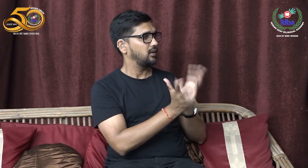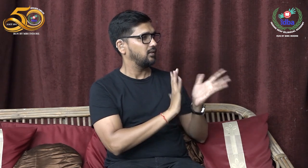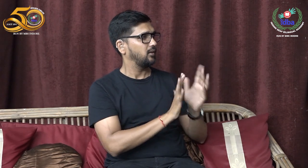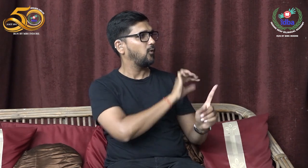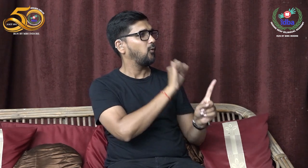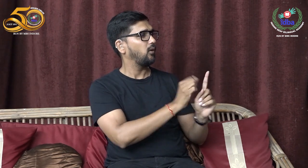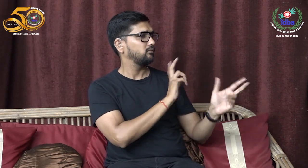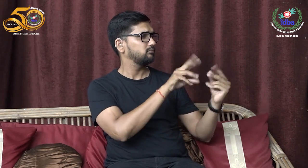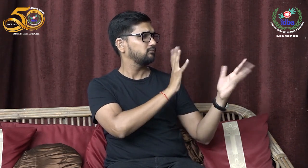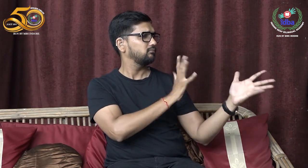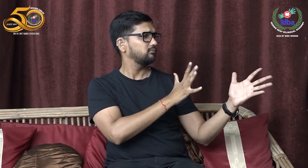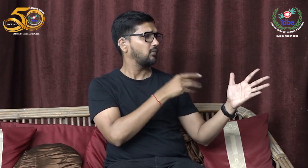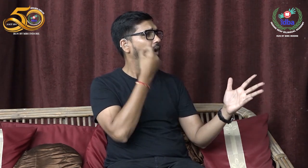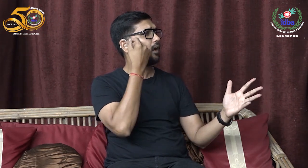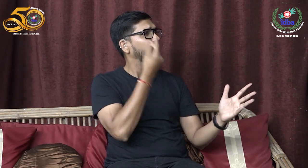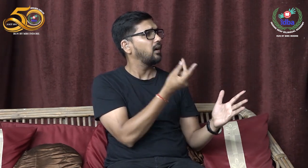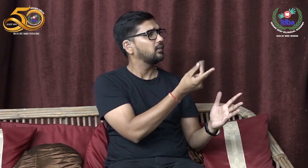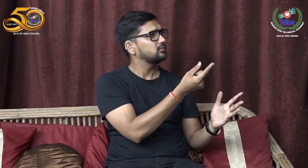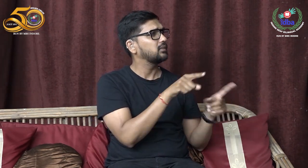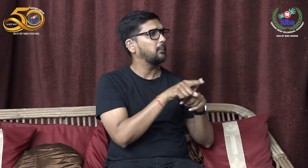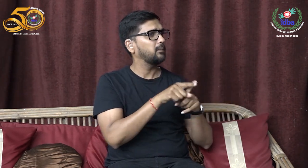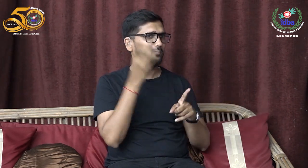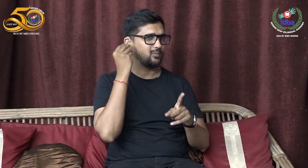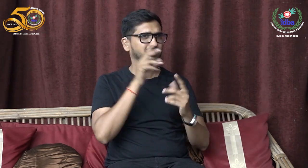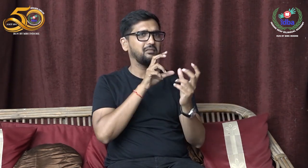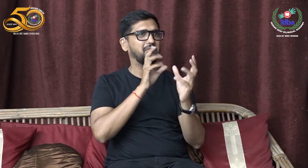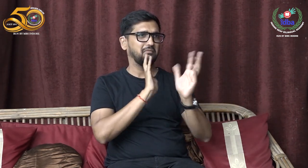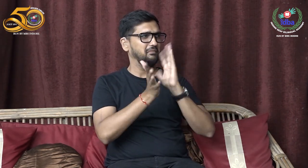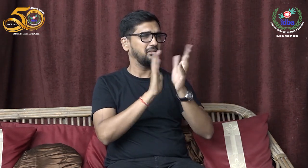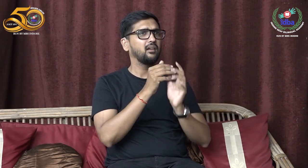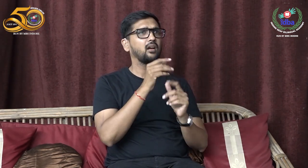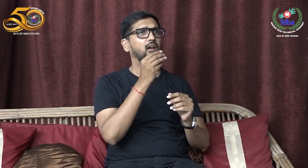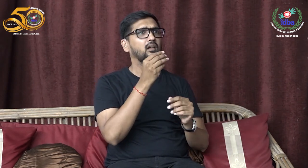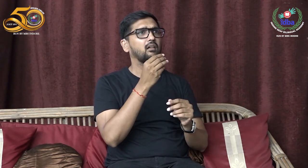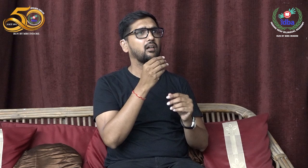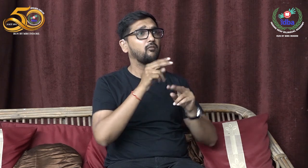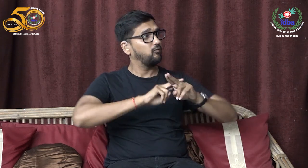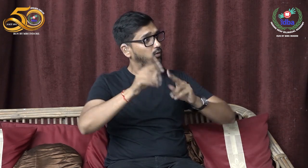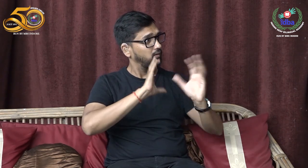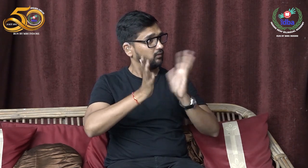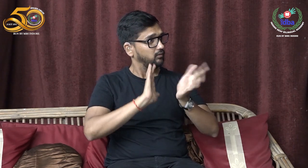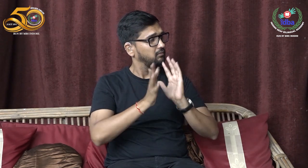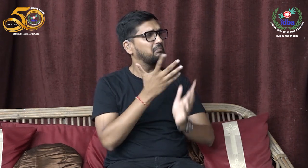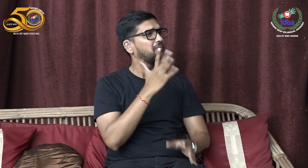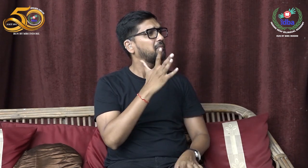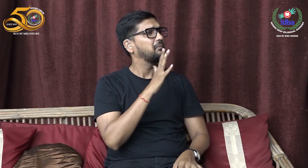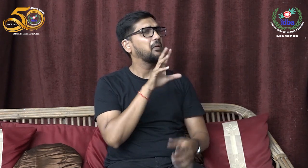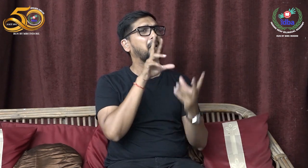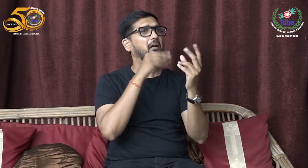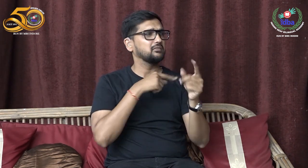हियरिंग में था तो मुझे ज़्यादा बात नहीं कर पाता था, कम्युनिकेशन बहुत मुश्किल थी। बट जब पूरा साइन तो मैं नहीं कर पाता था ना, मैं